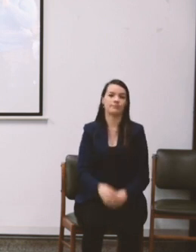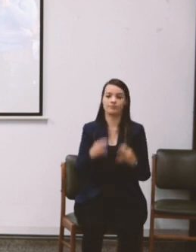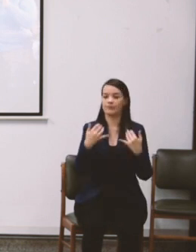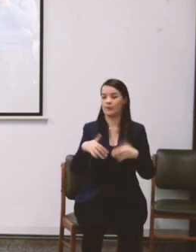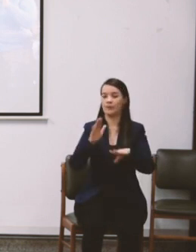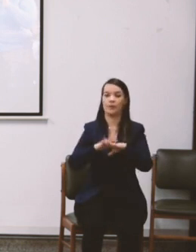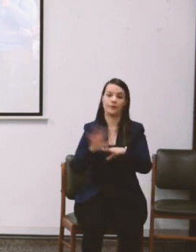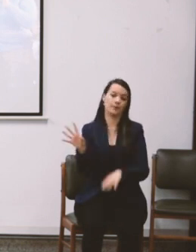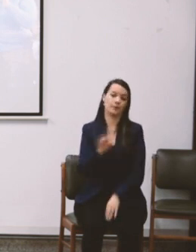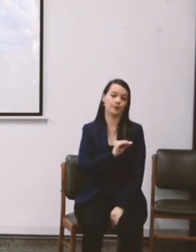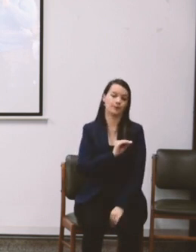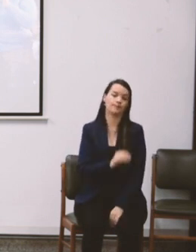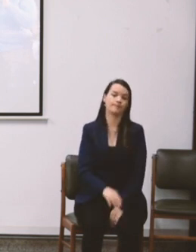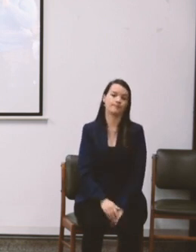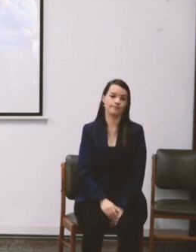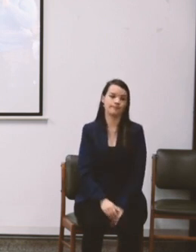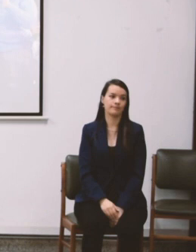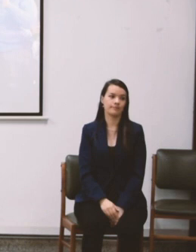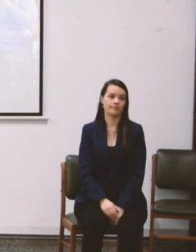pues también es de todos.